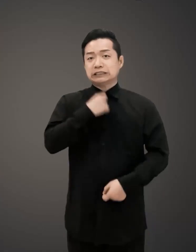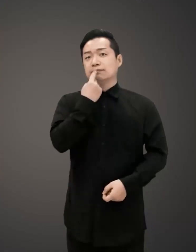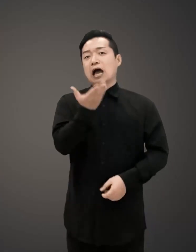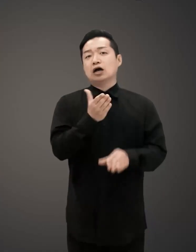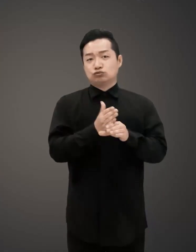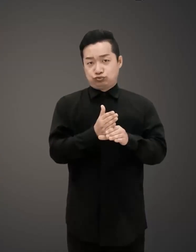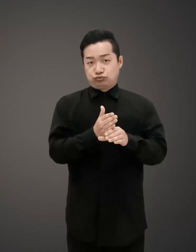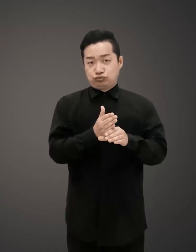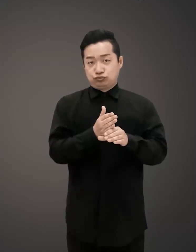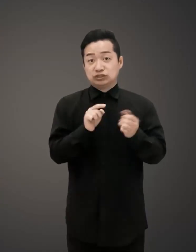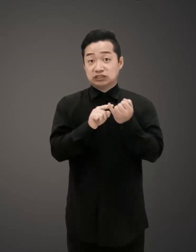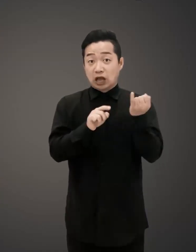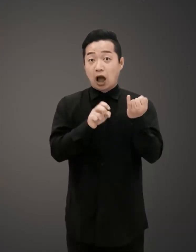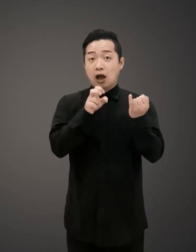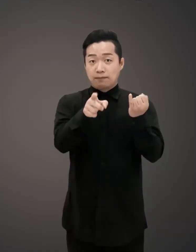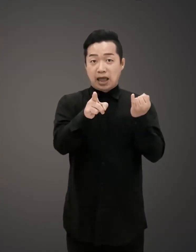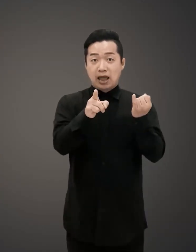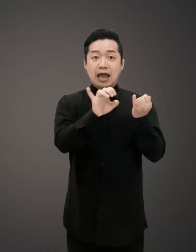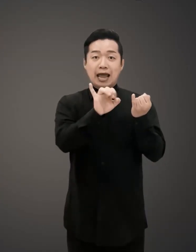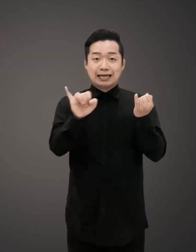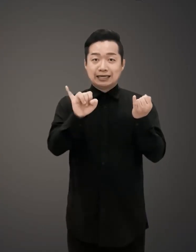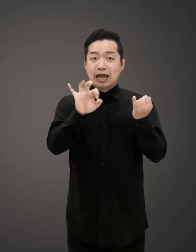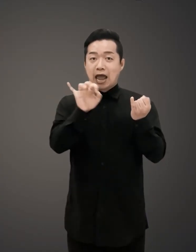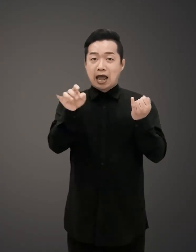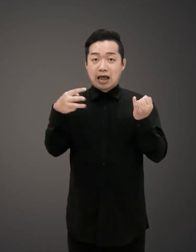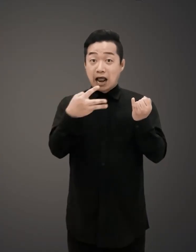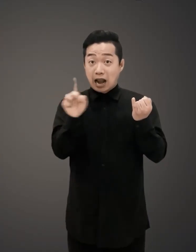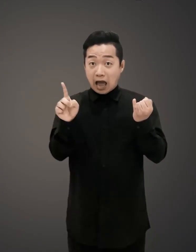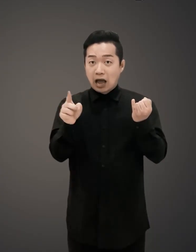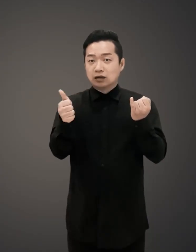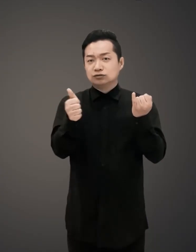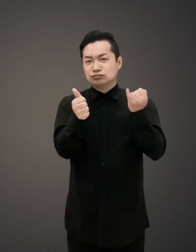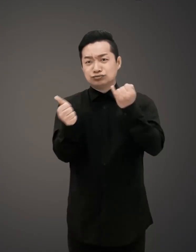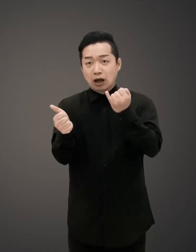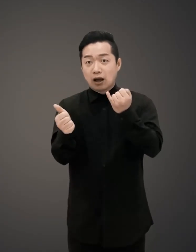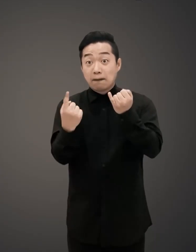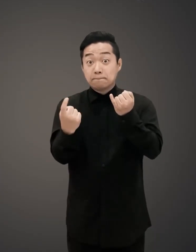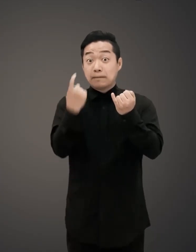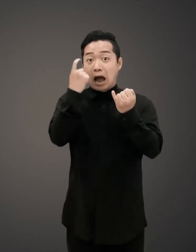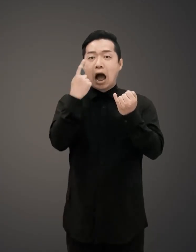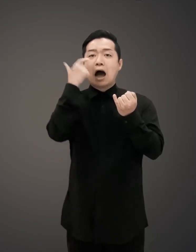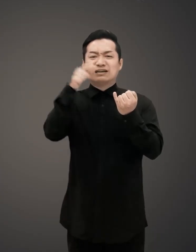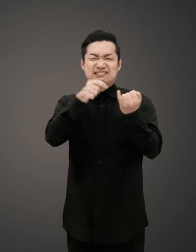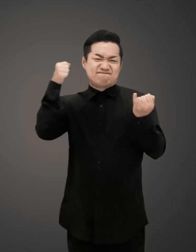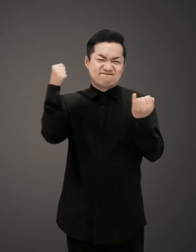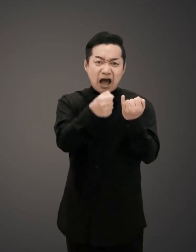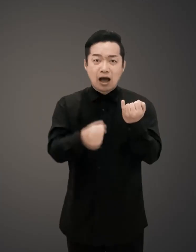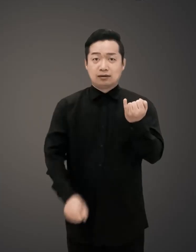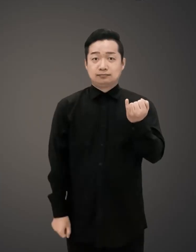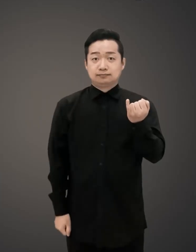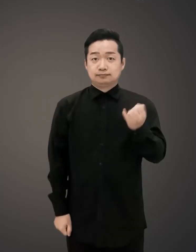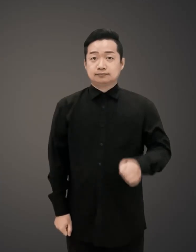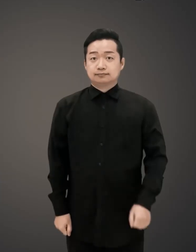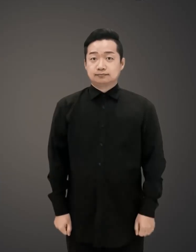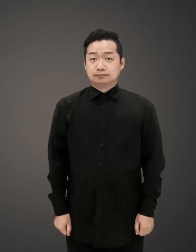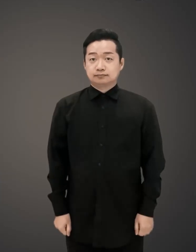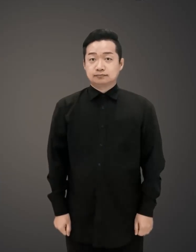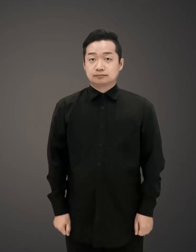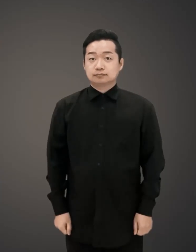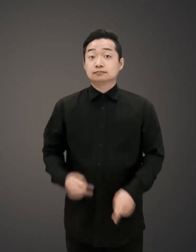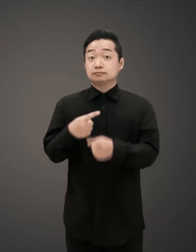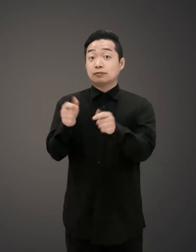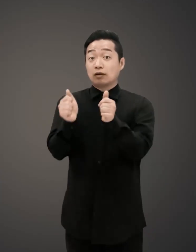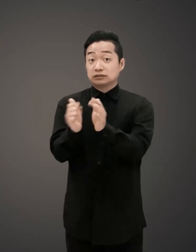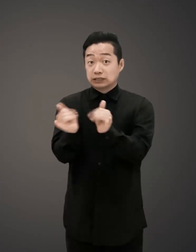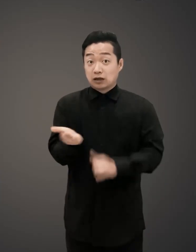말하고 있으며 오히려 메이엘라가 톰을 유혹하는 것이 발각되어 유월이 그녀를 때린 것이었다.